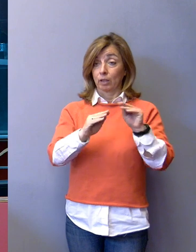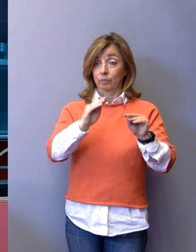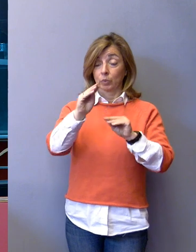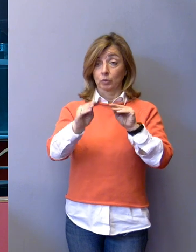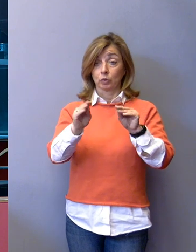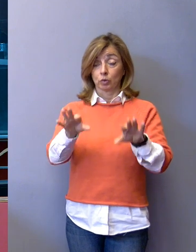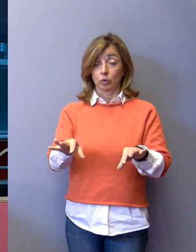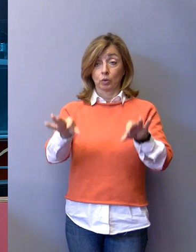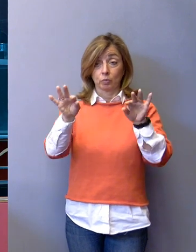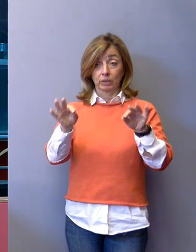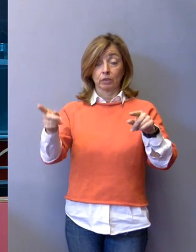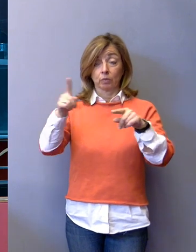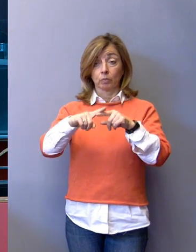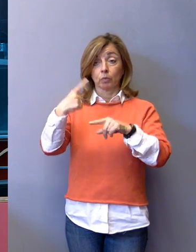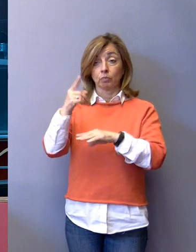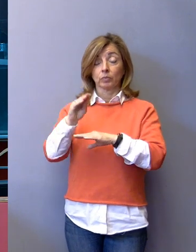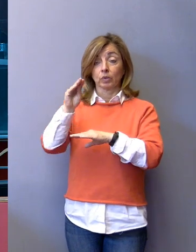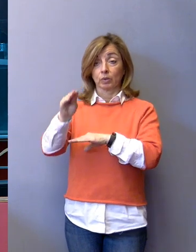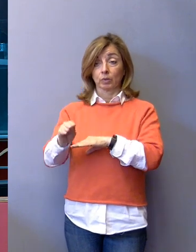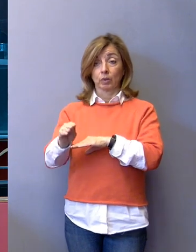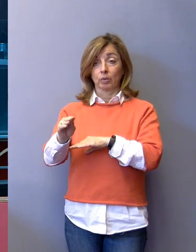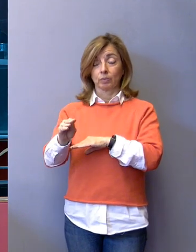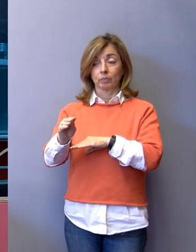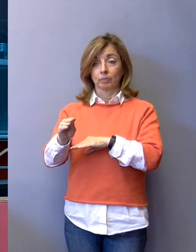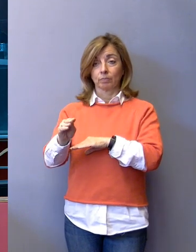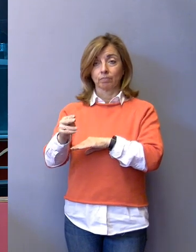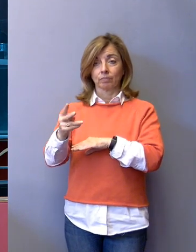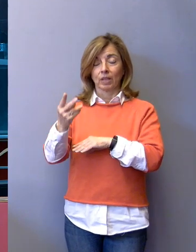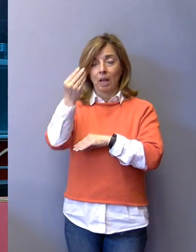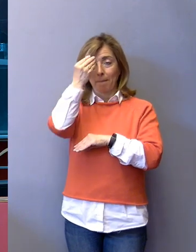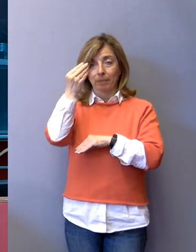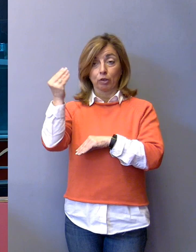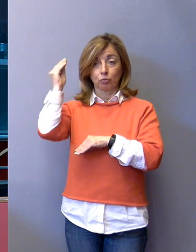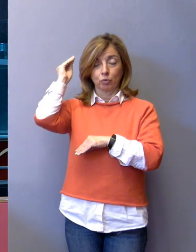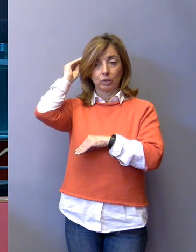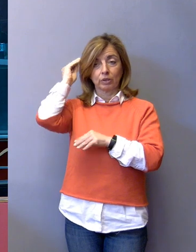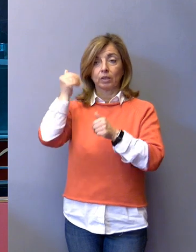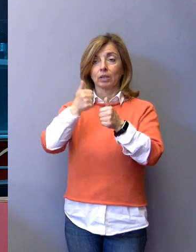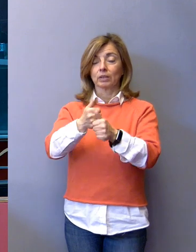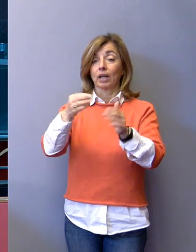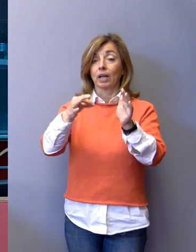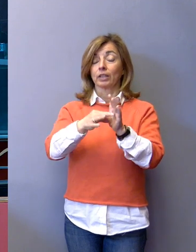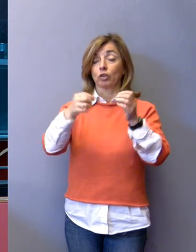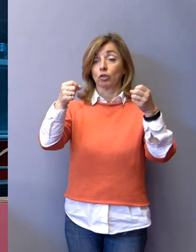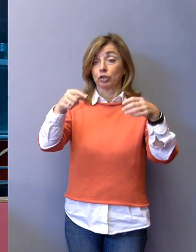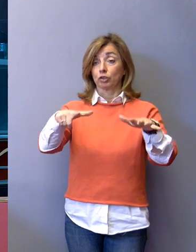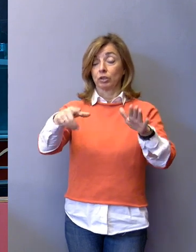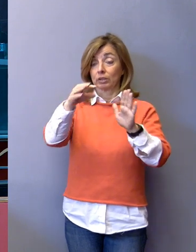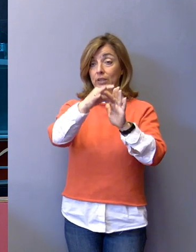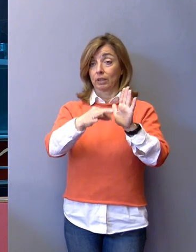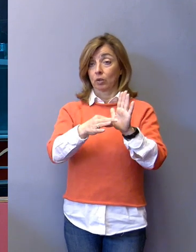sospensive E una questione di pregiudizialità ai sensi dell'articolo 17 del